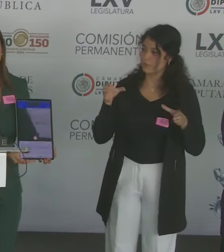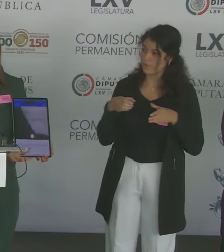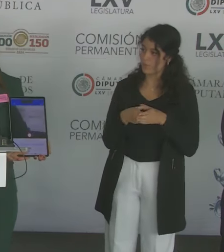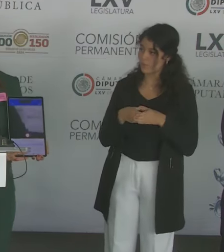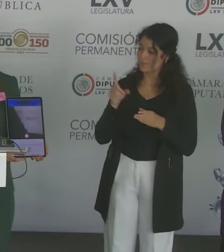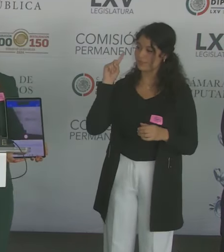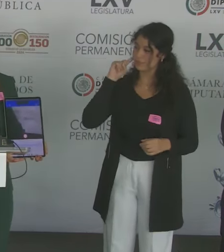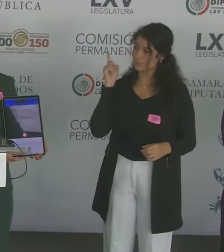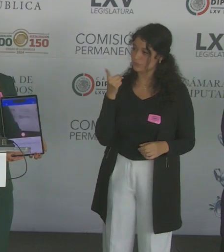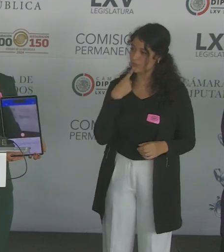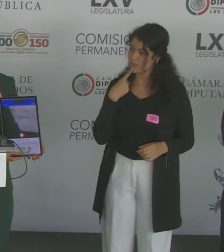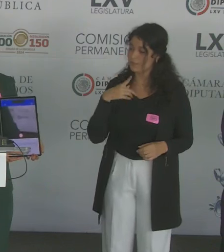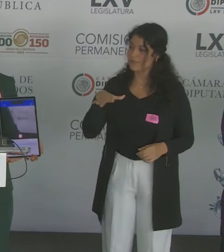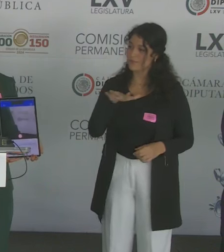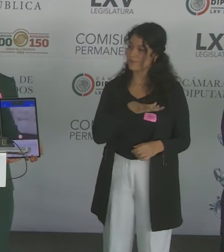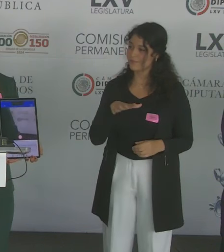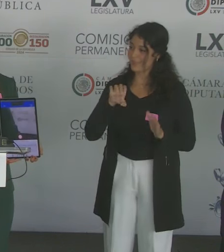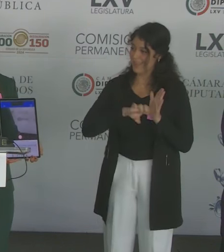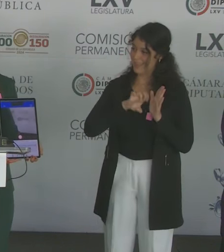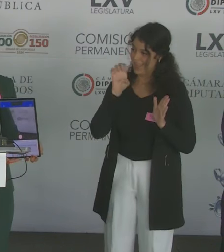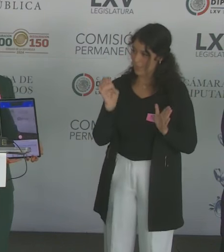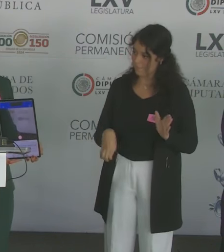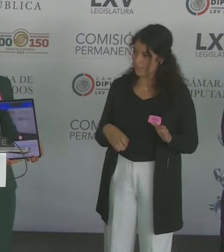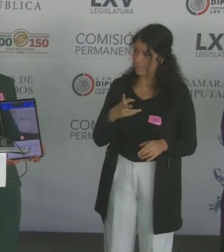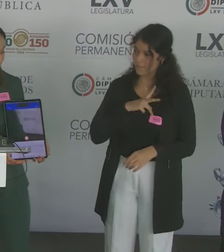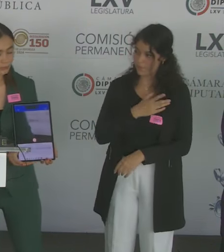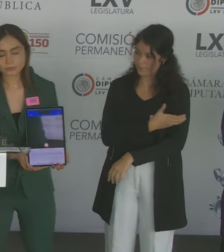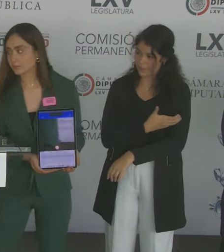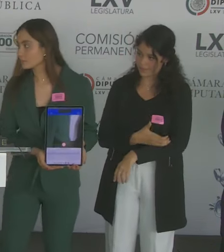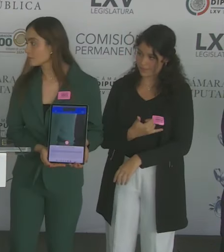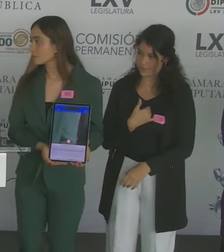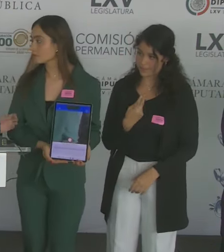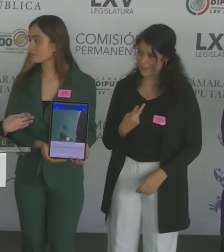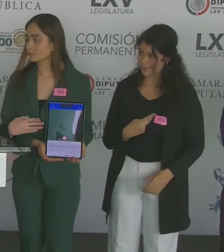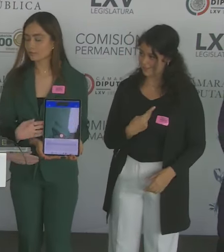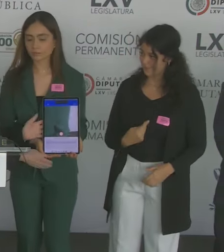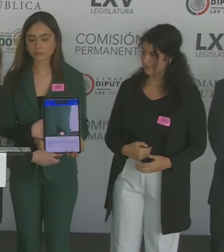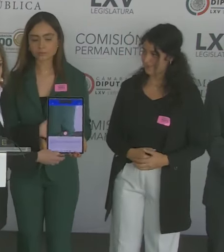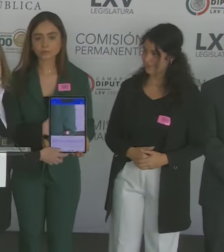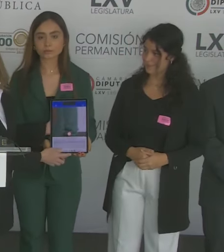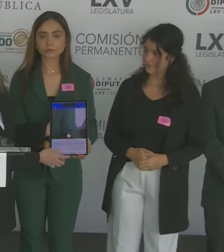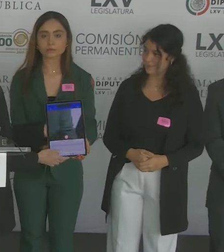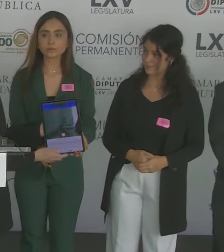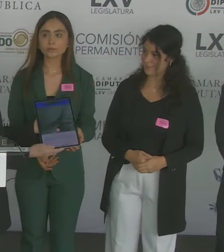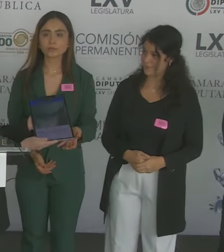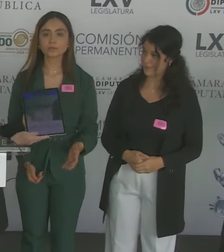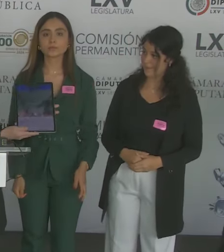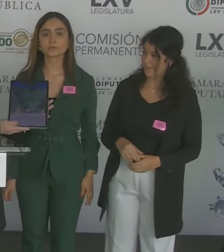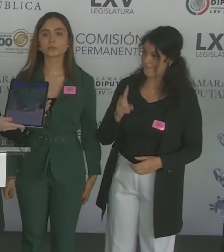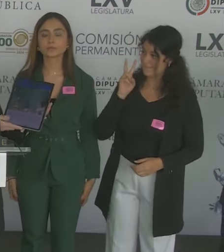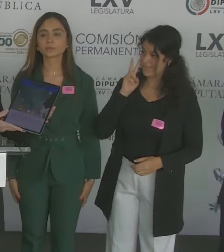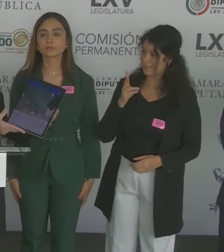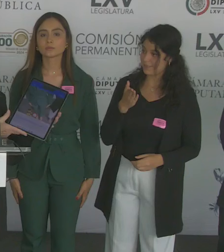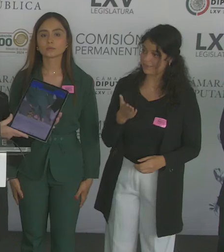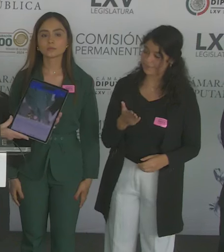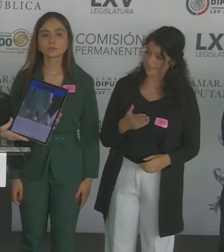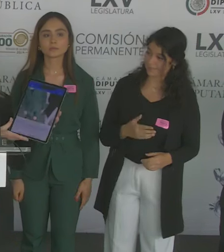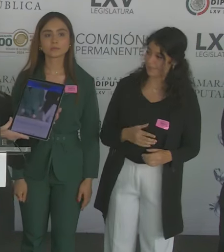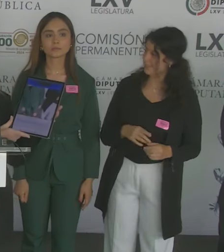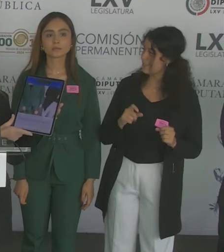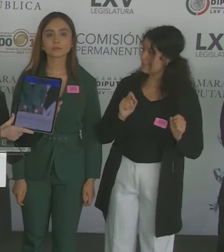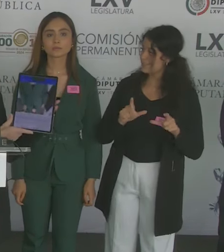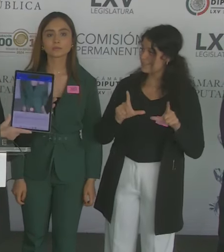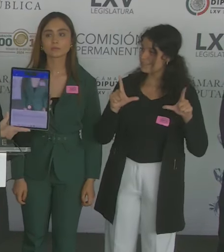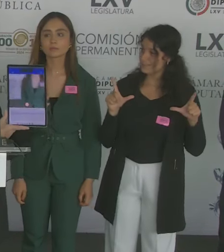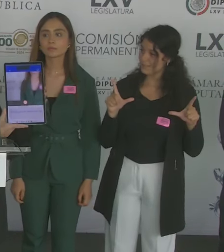sorda Como por ejemplo mi compañera yareni como acaban de observar estas tabletas son las que